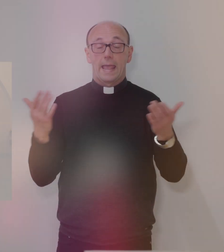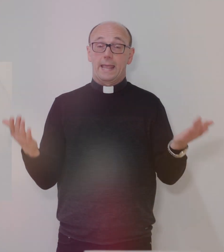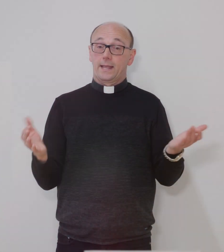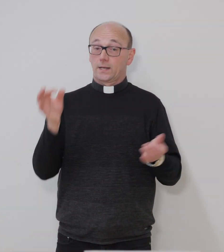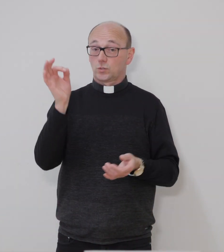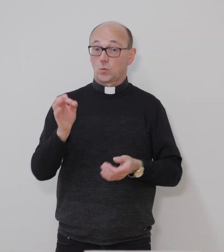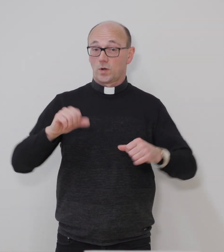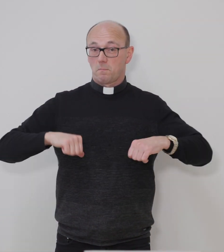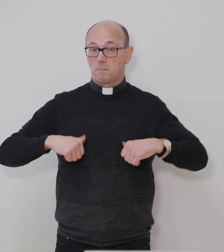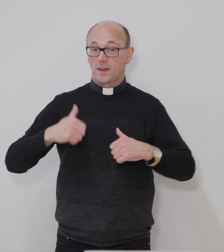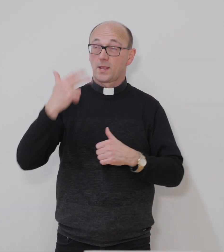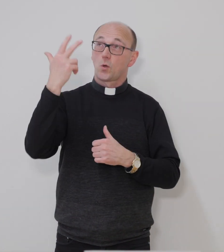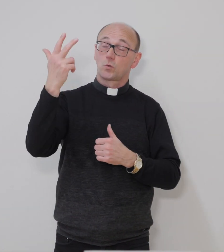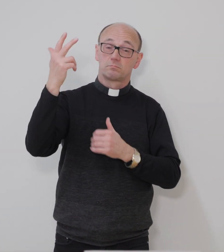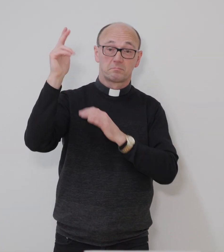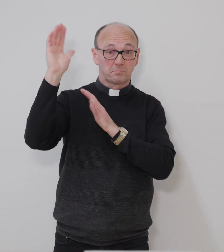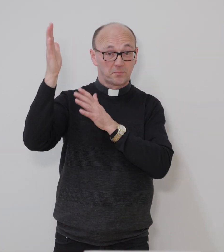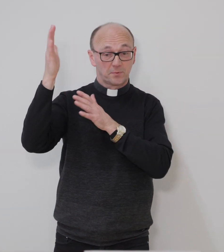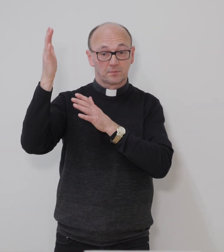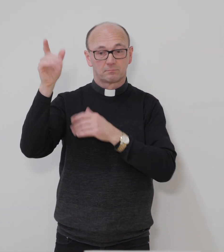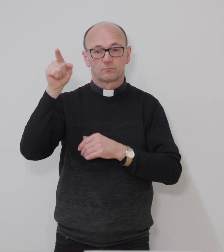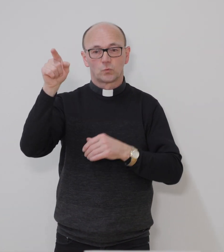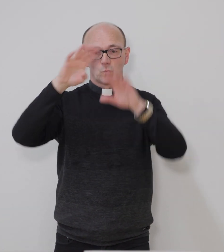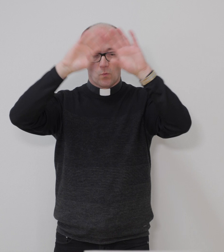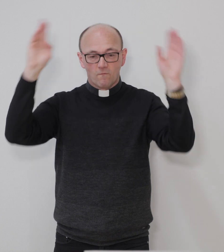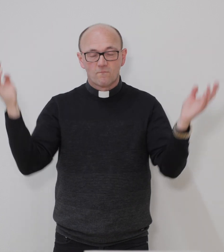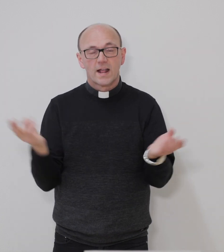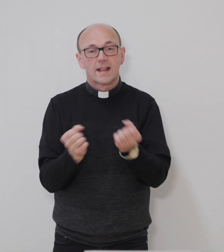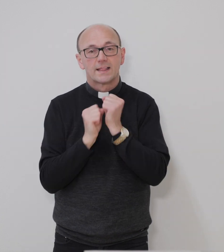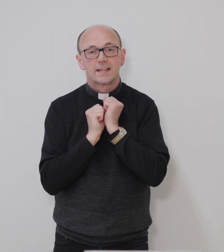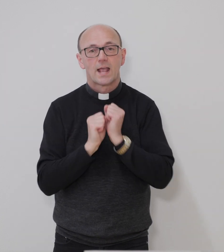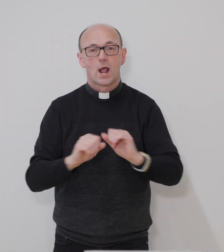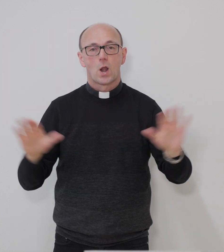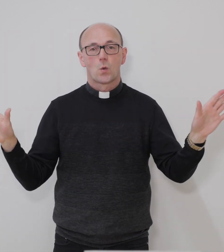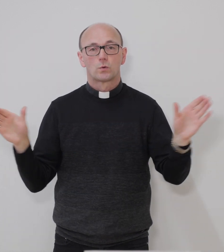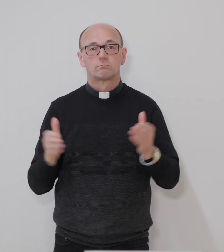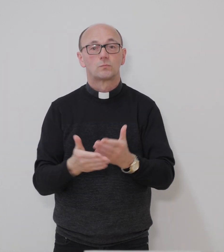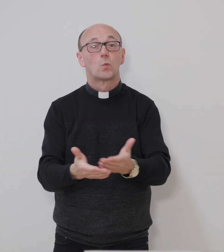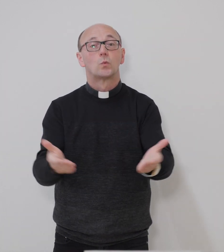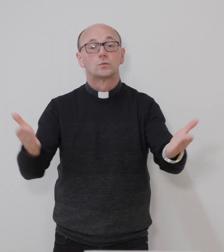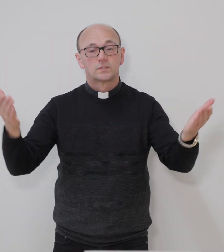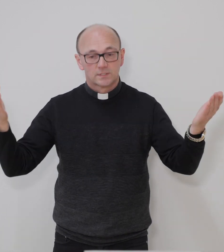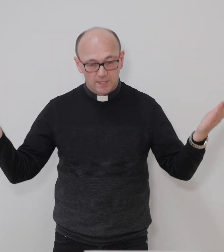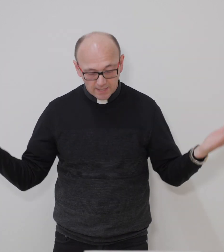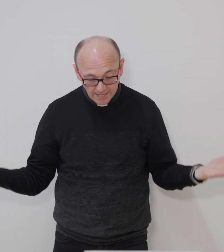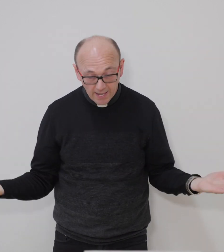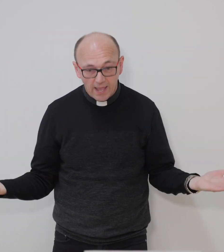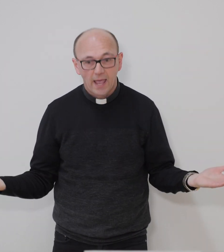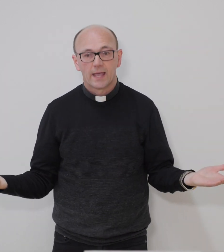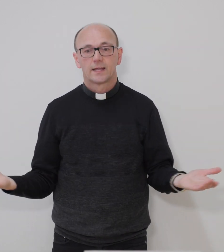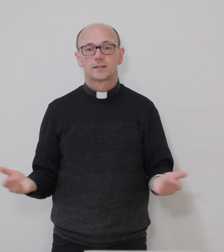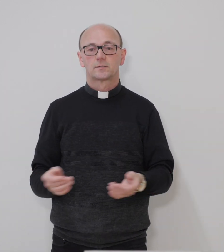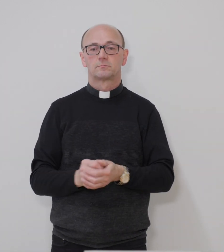Sei gepriesen, Herr Jesus Christus, Sohn des lebendigen Gottes. Du bist der Erlöser der Welt, unser Herr und Heiland,